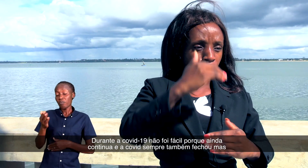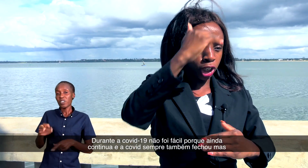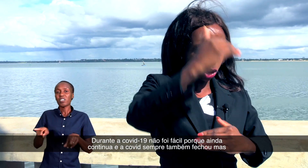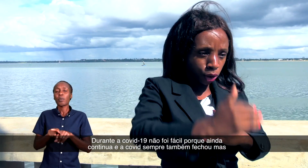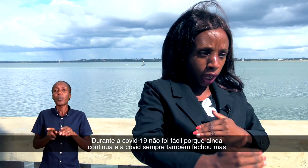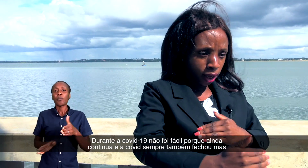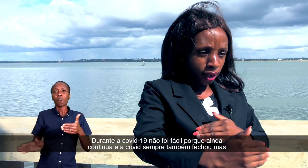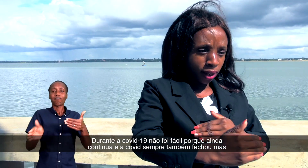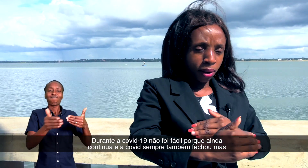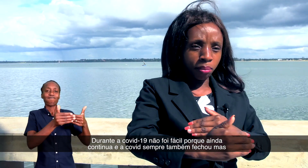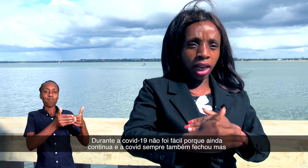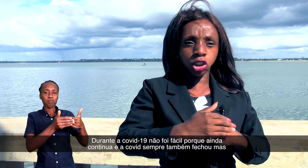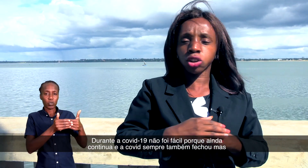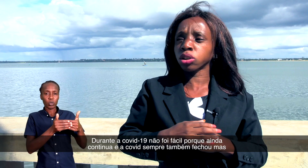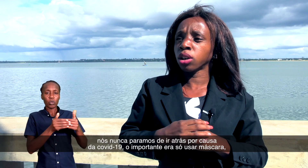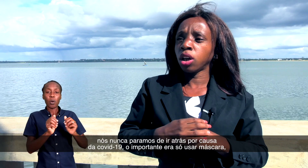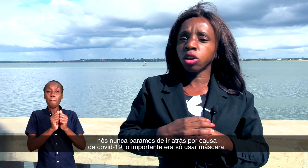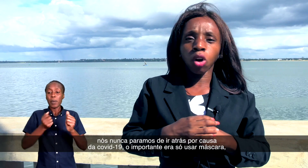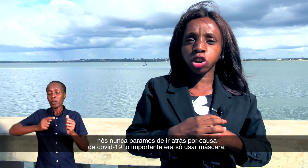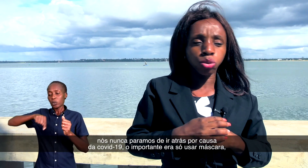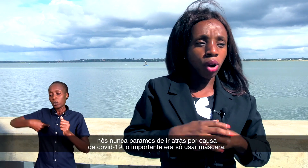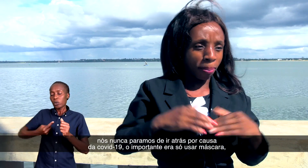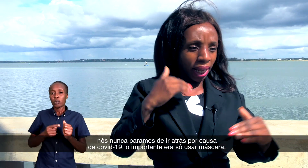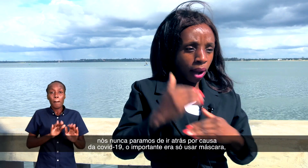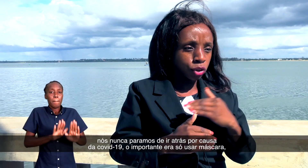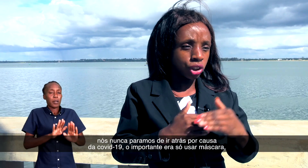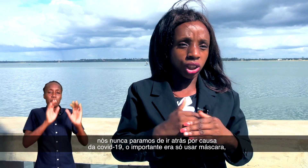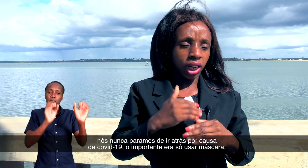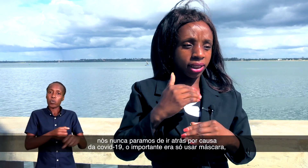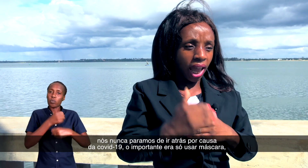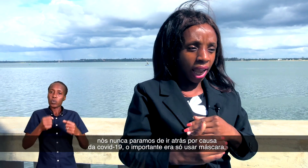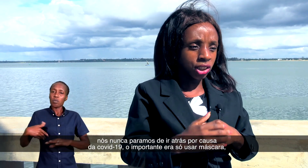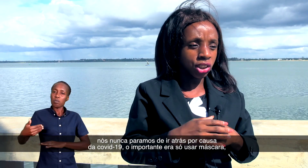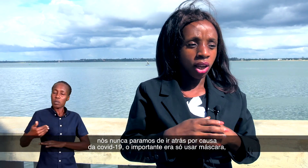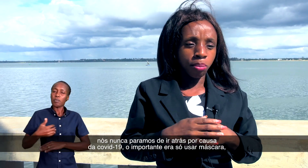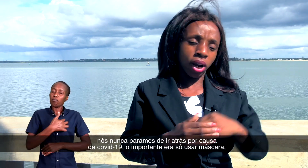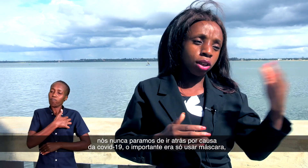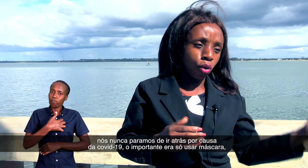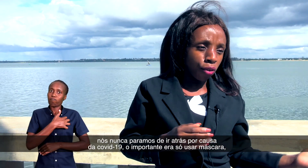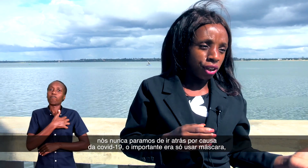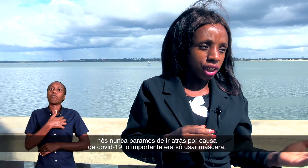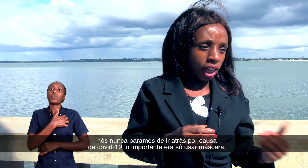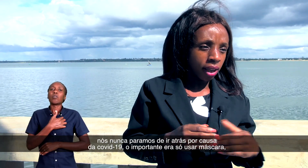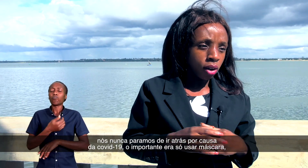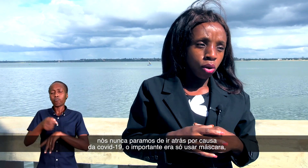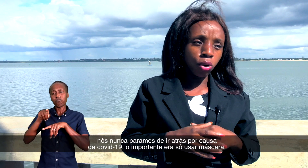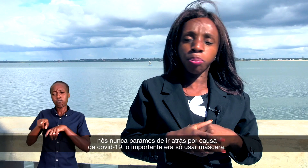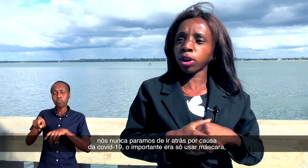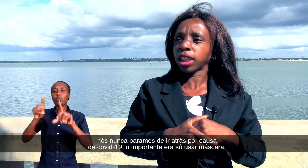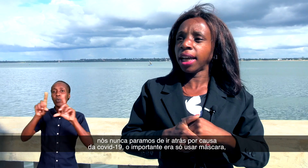fechou, né? Mas nós nunca paramos de ir atrás por causa da Covid, né? O importante